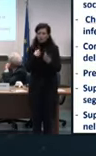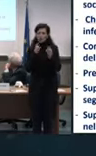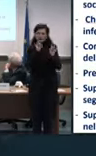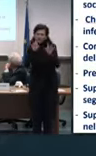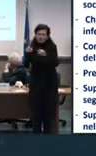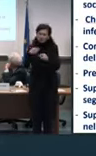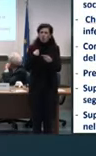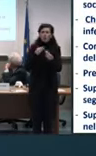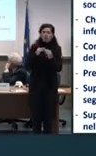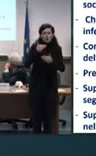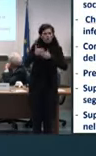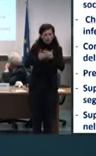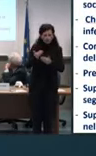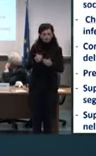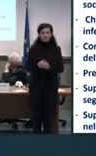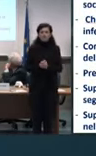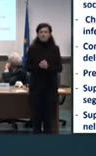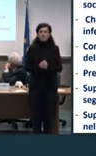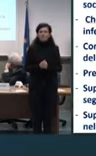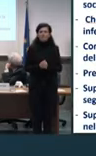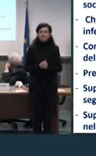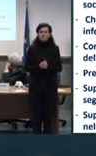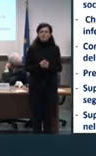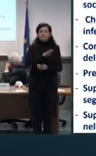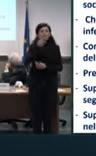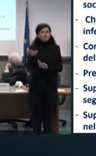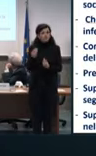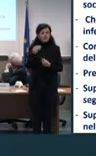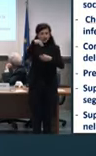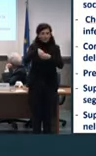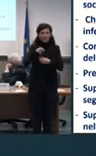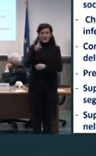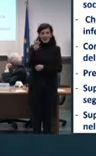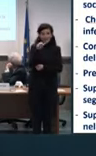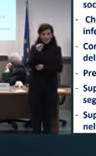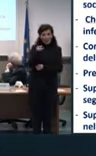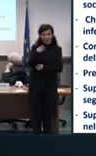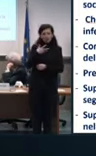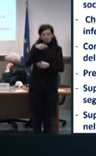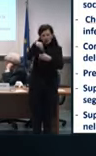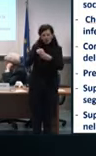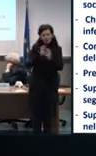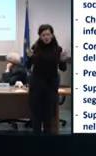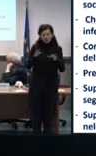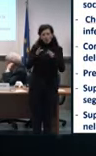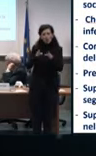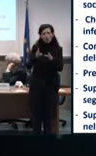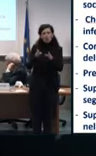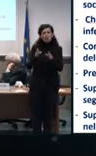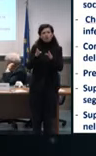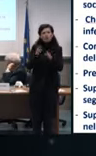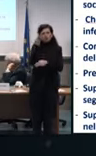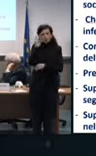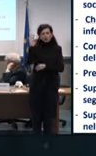infezione dall'altra un corso specifico per loro in maniera tale da poter fornire anche via fa da queste strutture